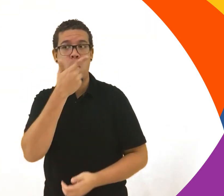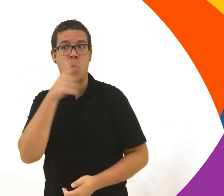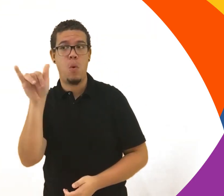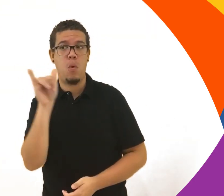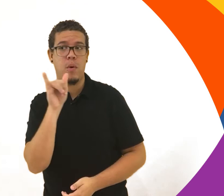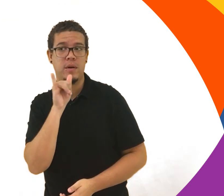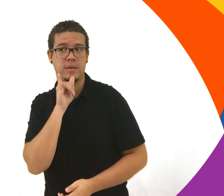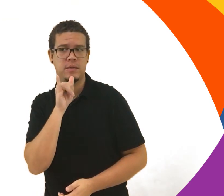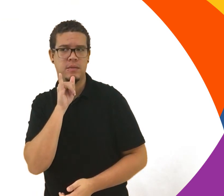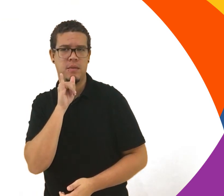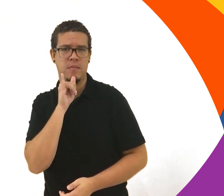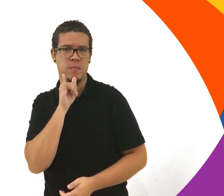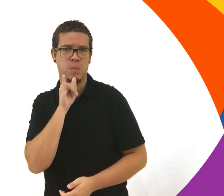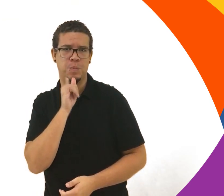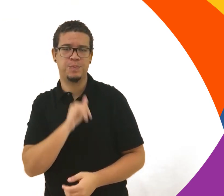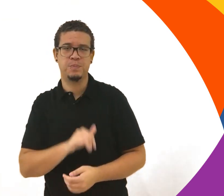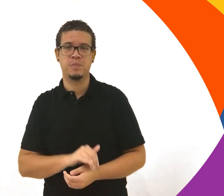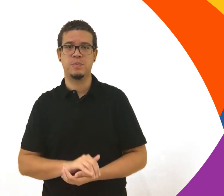Um outro exemplo.